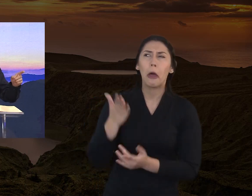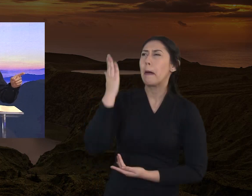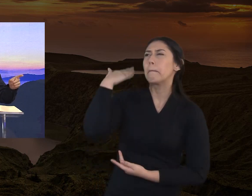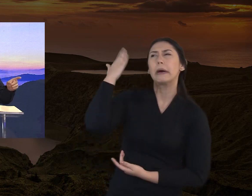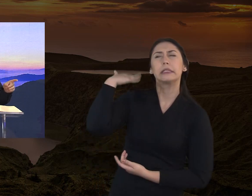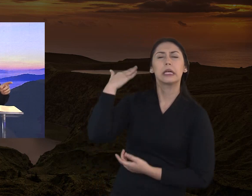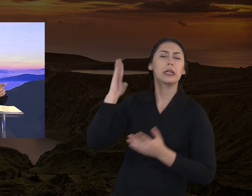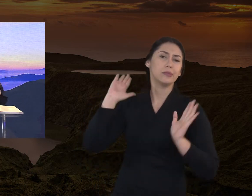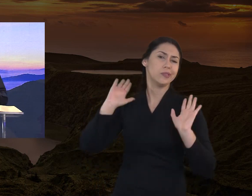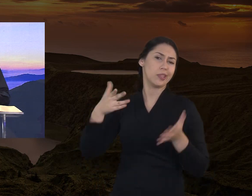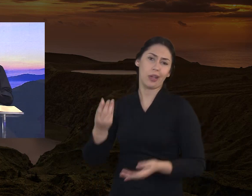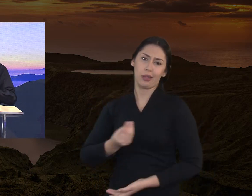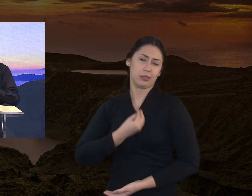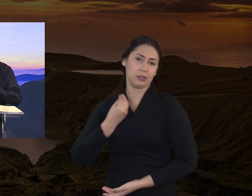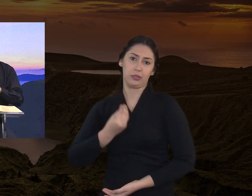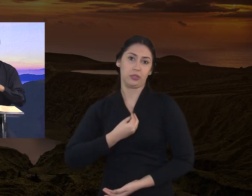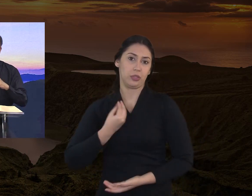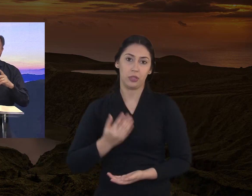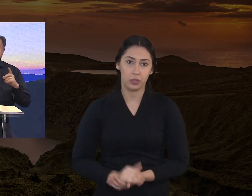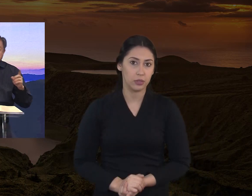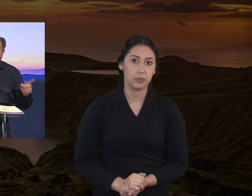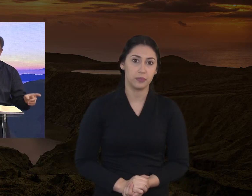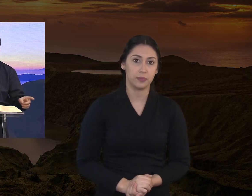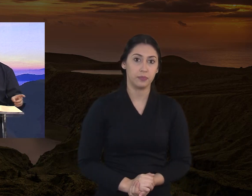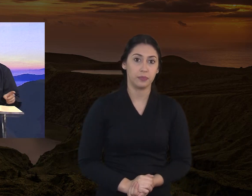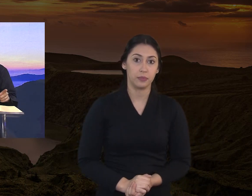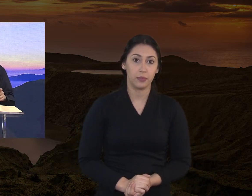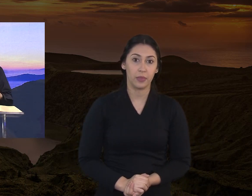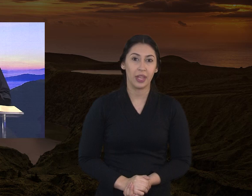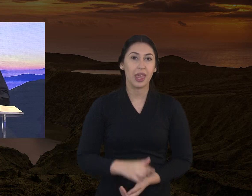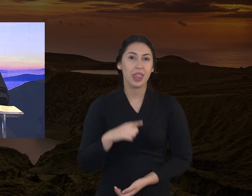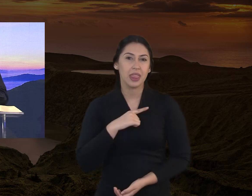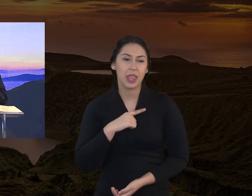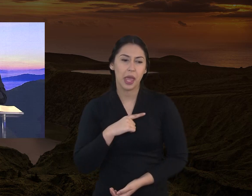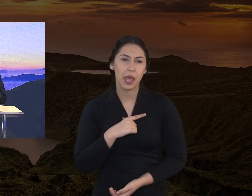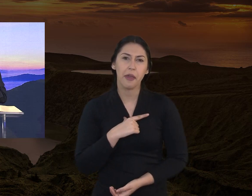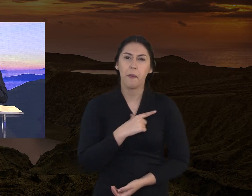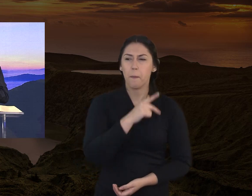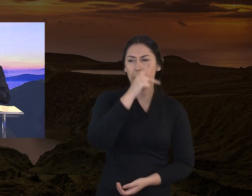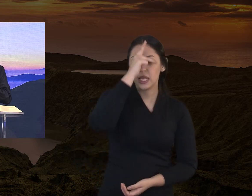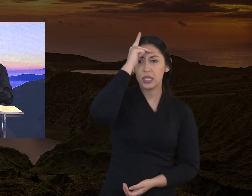as coisas. Então alguns ensinamentos heréticos, né,